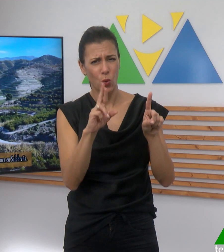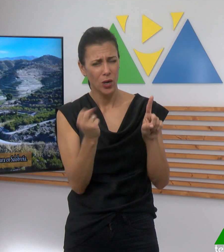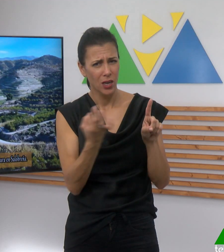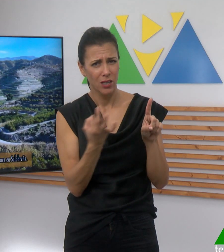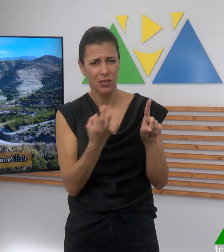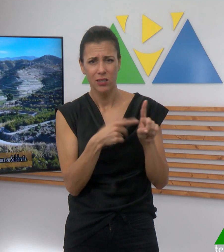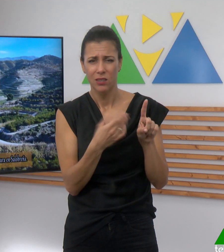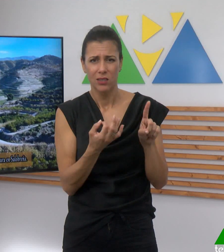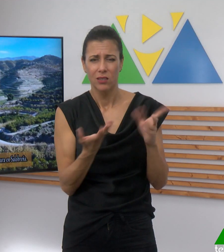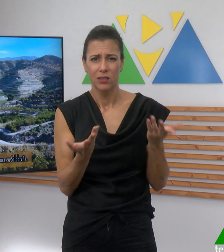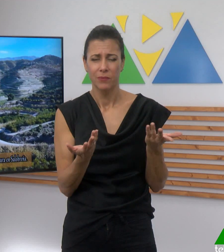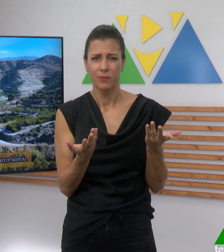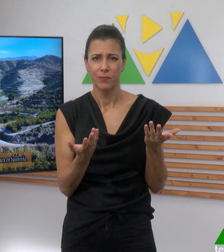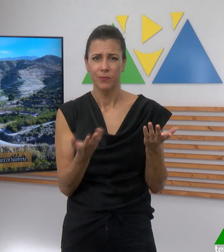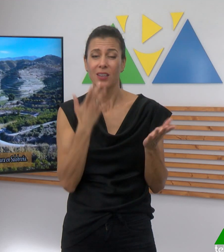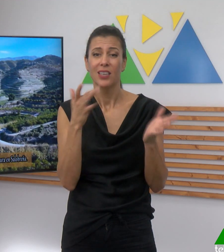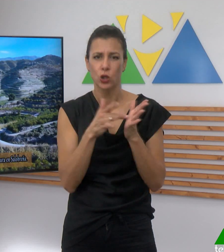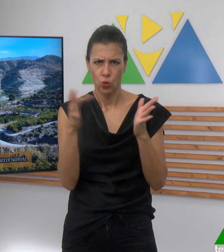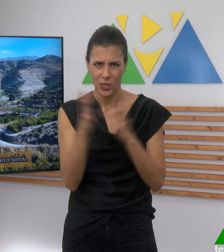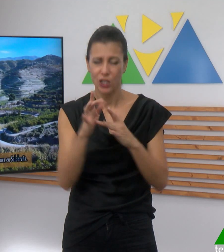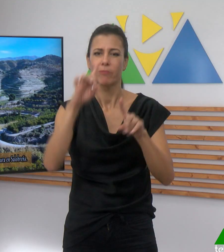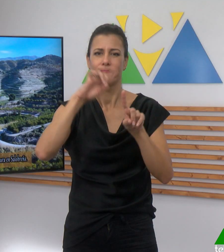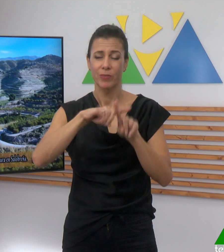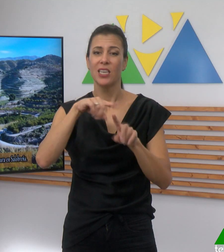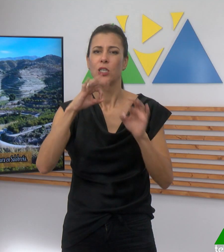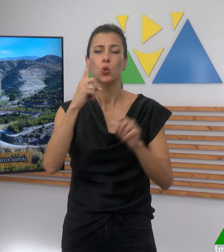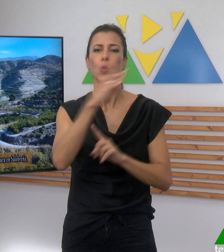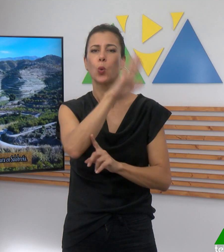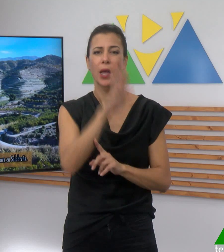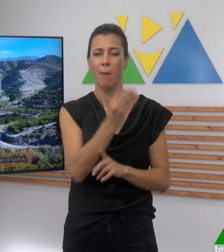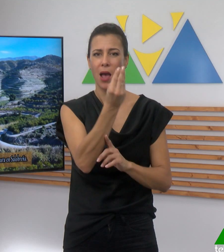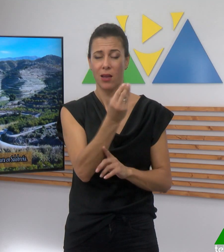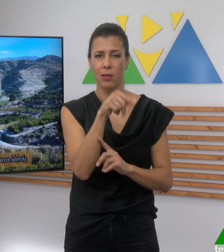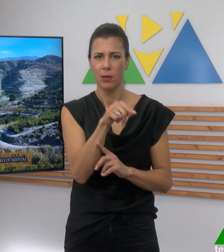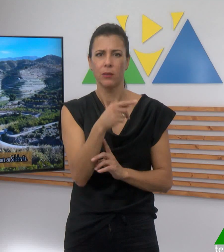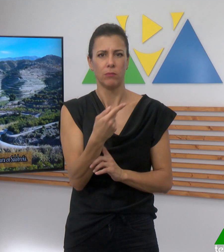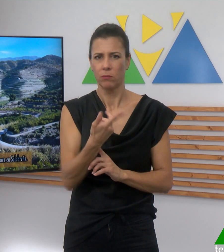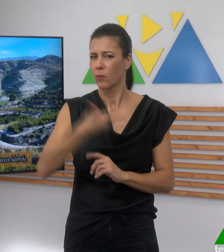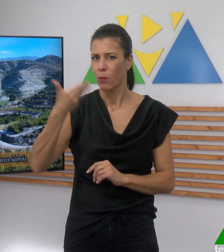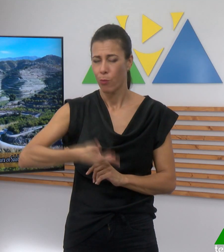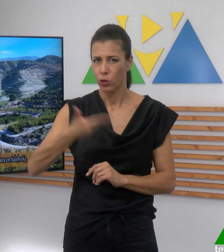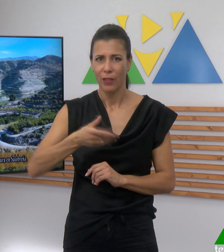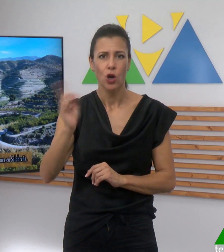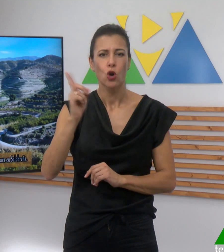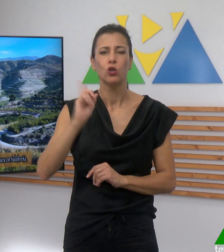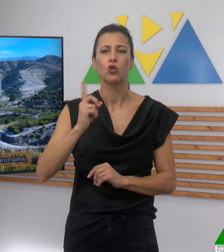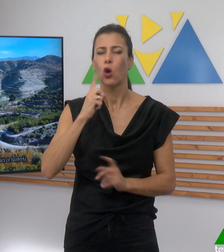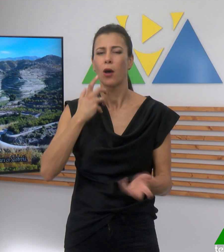patura es un Cristo una imagen que se consideraba de Gran importancia no solo artística sino era imagen